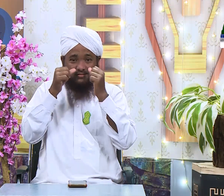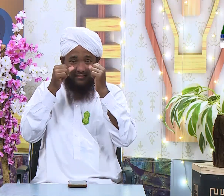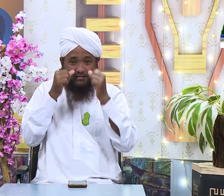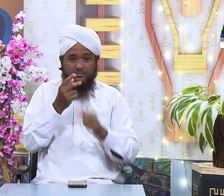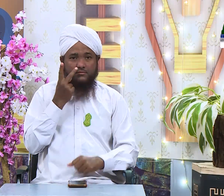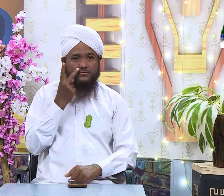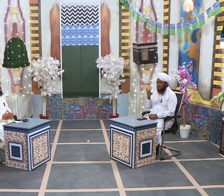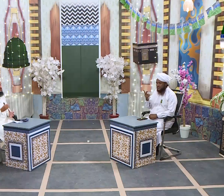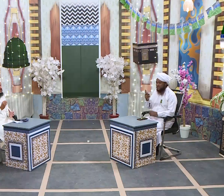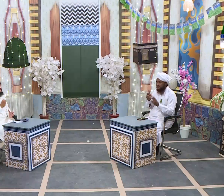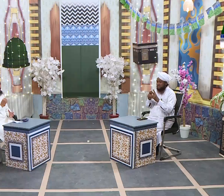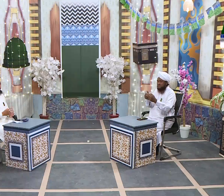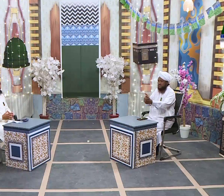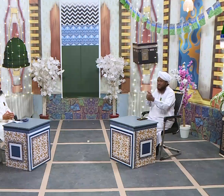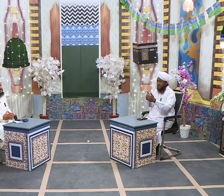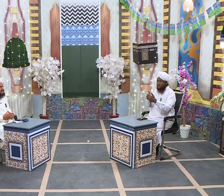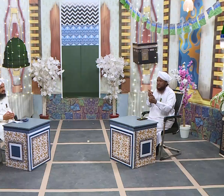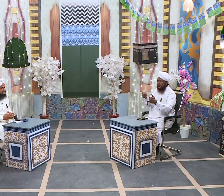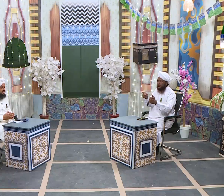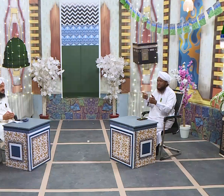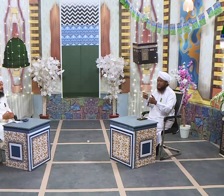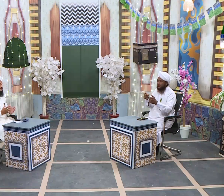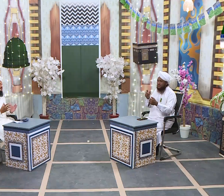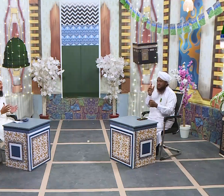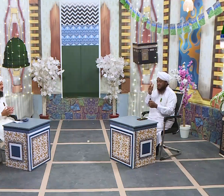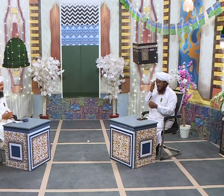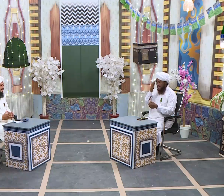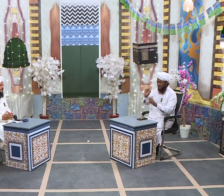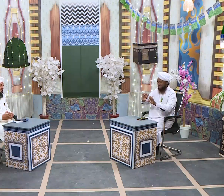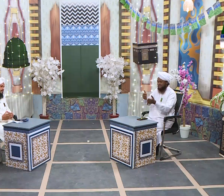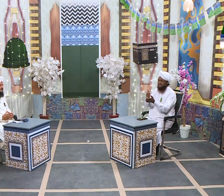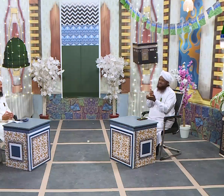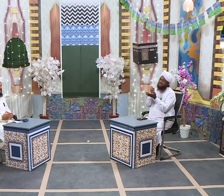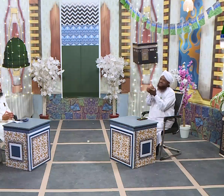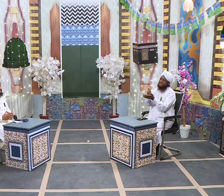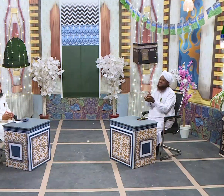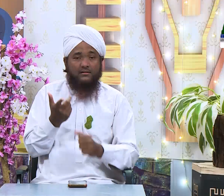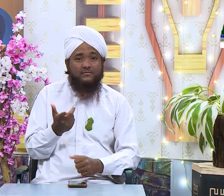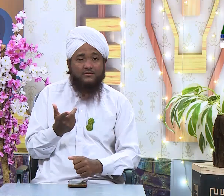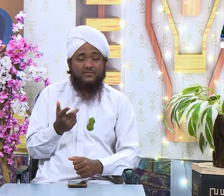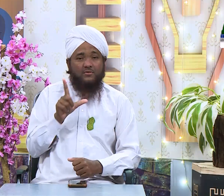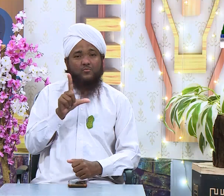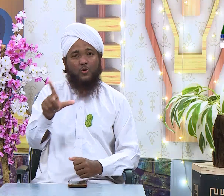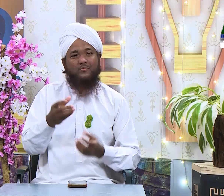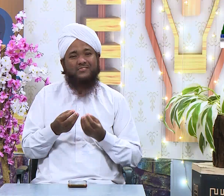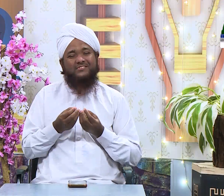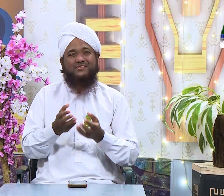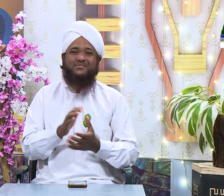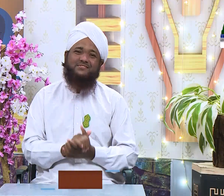کرتے تھے، جان کے دشمن ہوتے تھے، جان کی حفاظت کرنے والے بن جایا کرتے تھے۔ آج میرا اور آپ کا بھی ایک